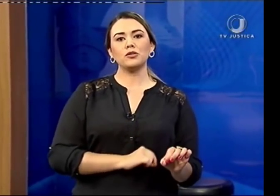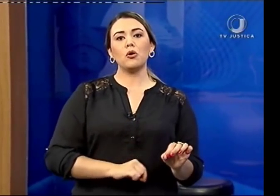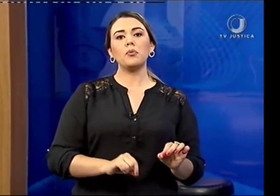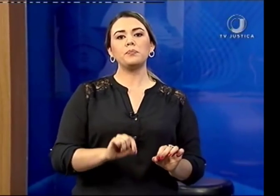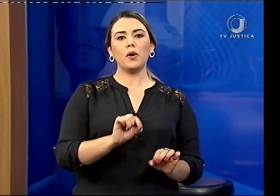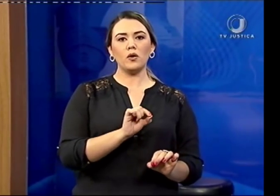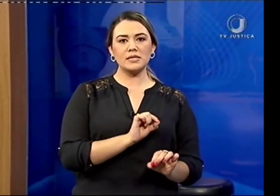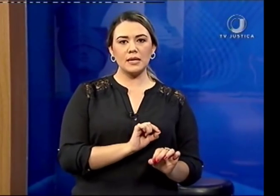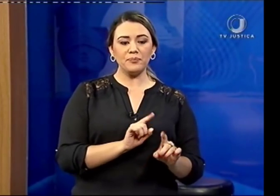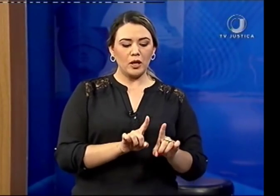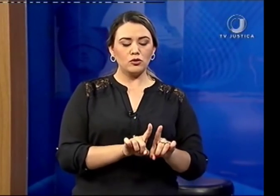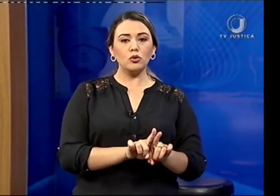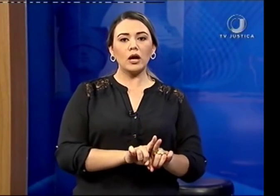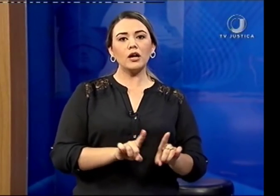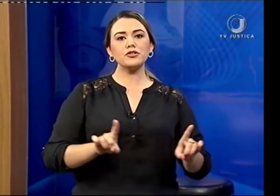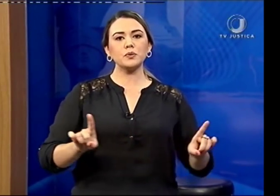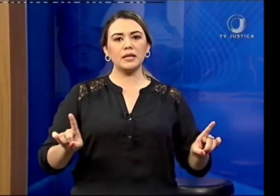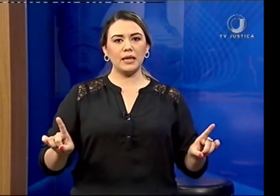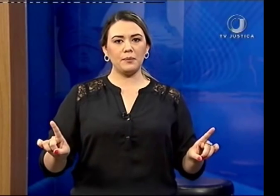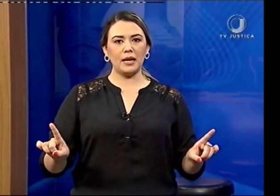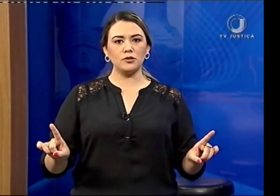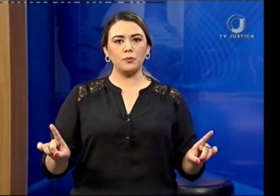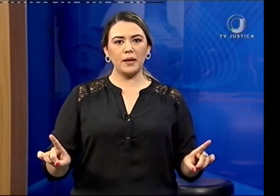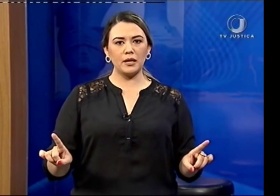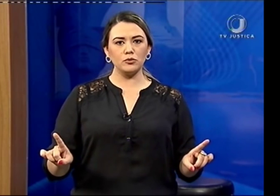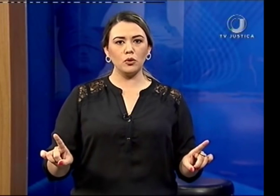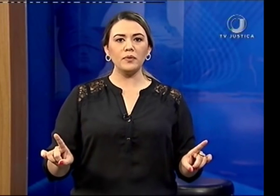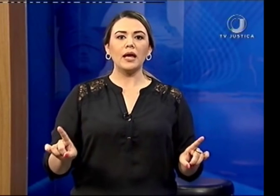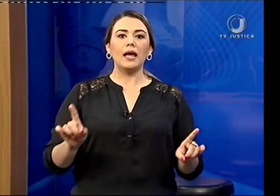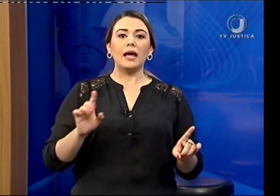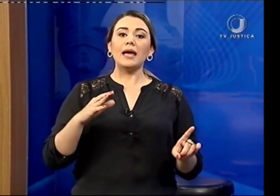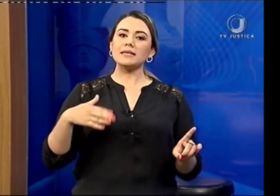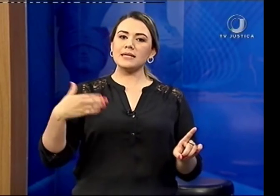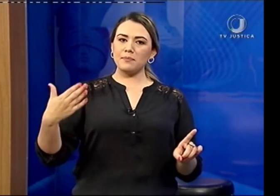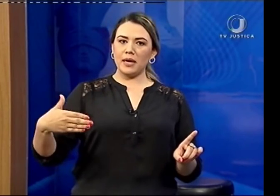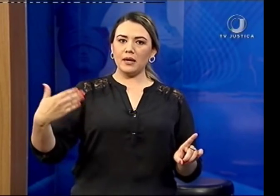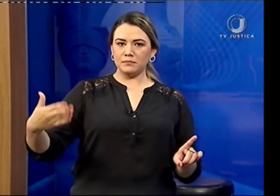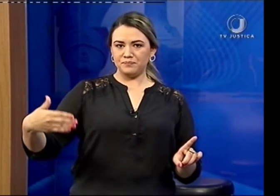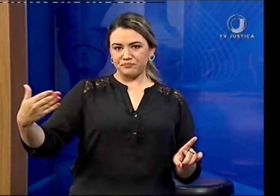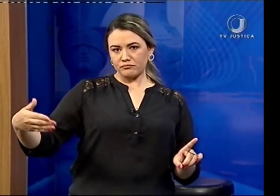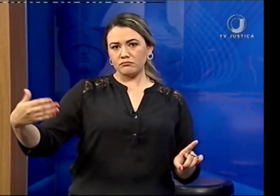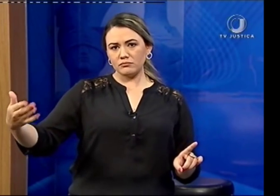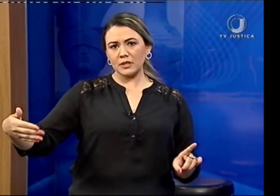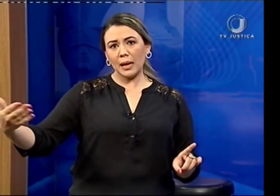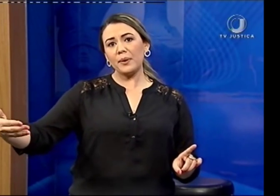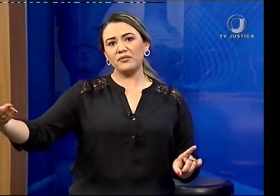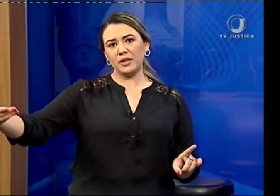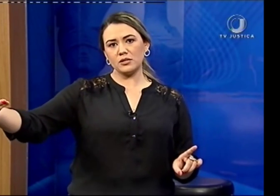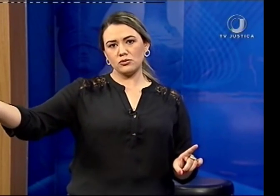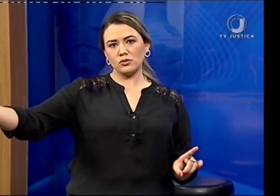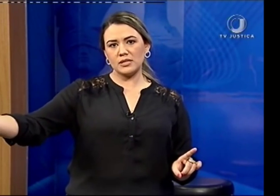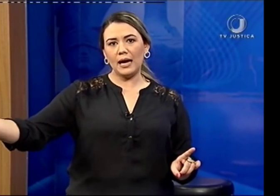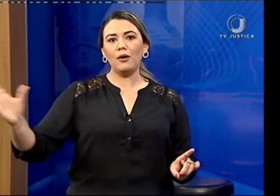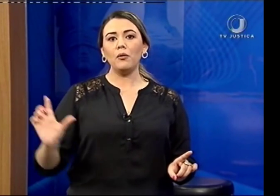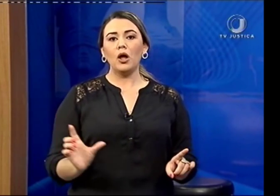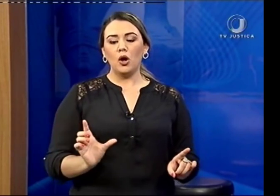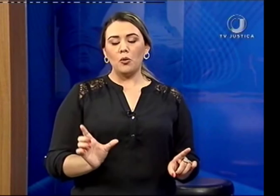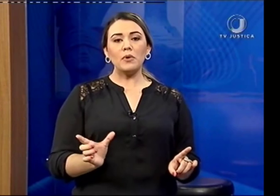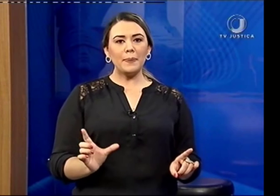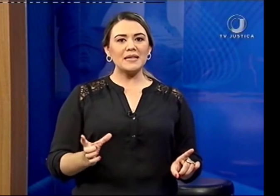trabalhador possa, durante um determinado período, receber da Previdência Social uma